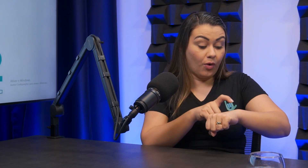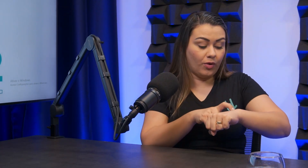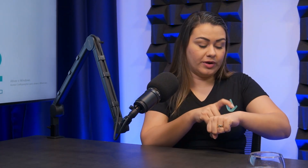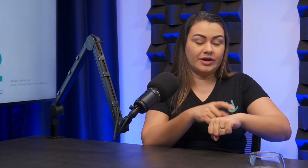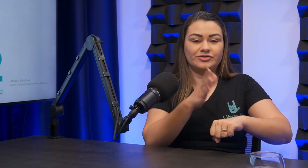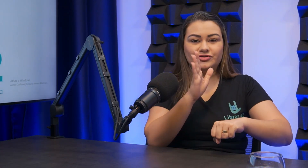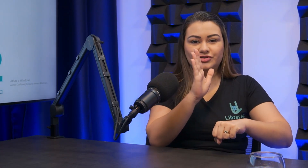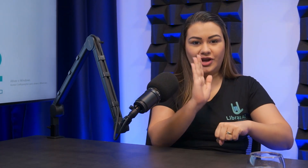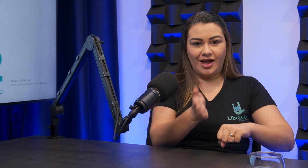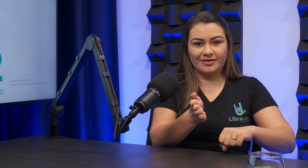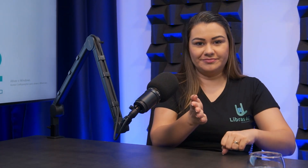Hora já.